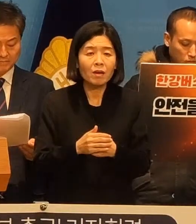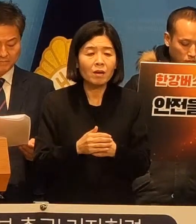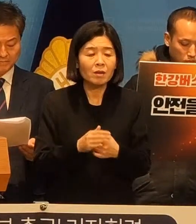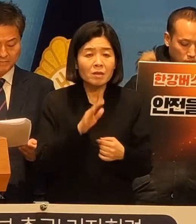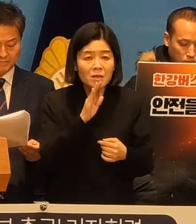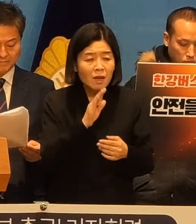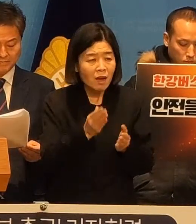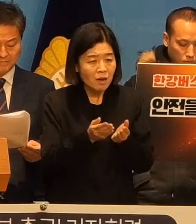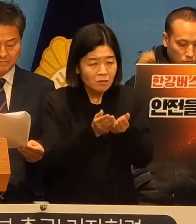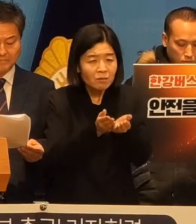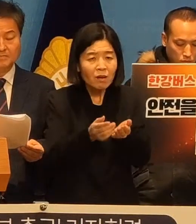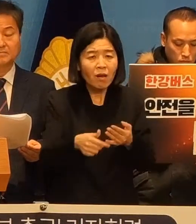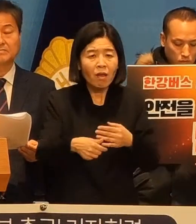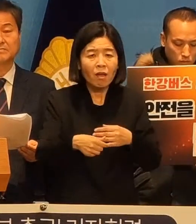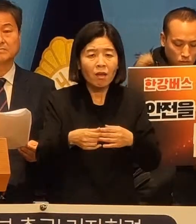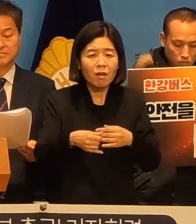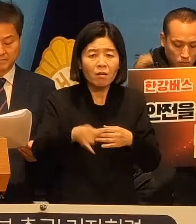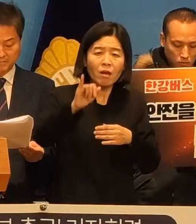고장 사고가 반복되고